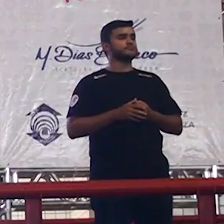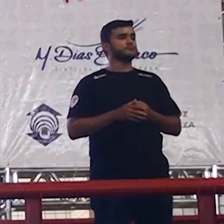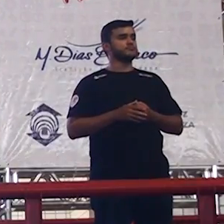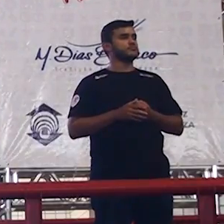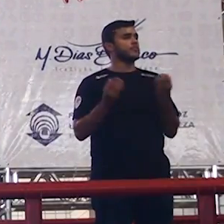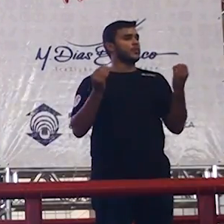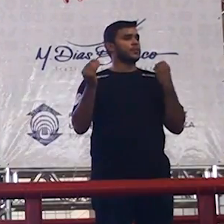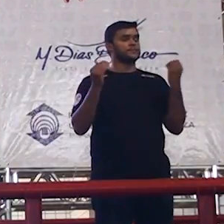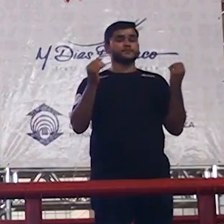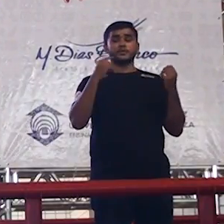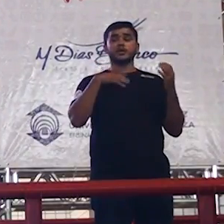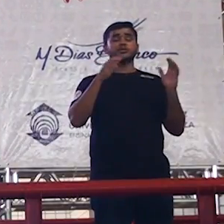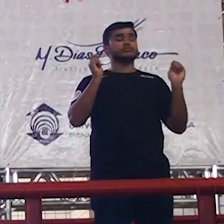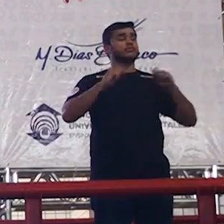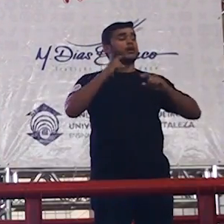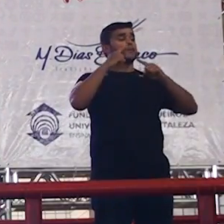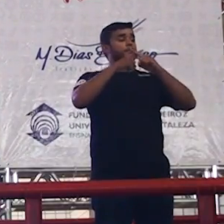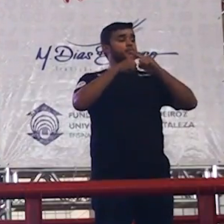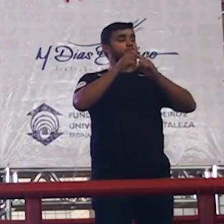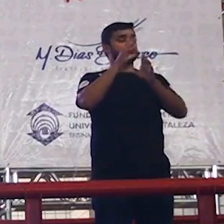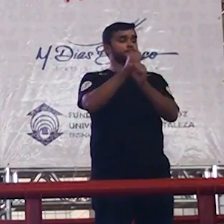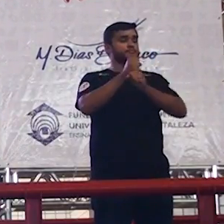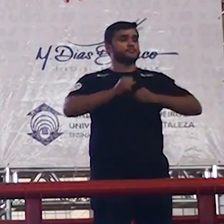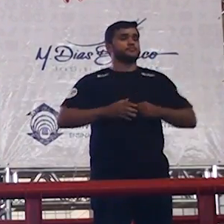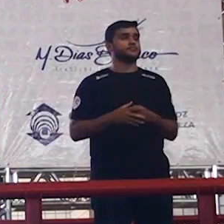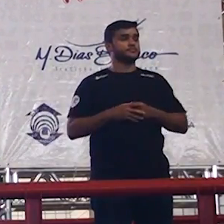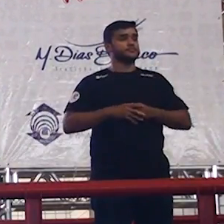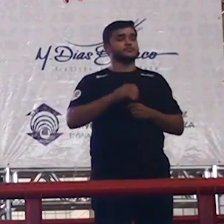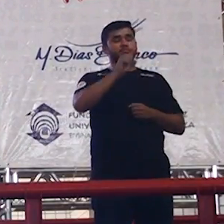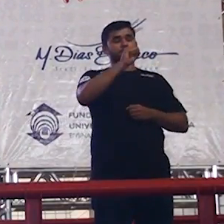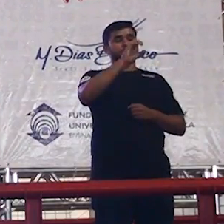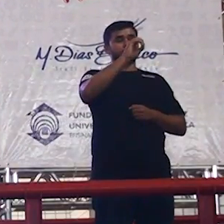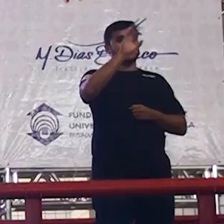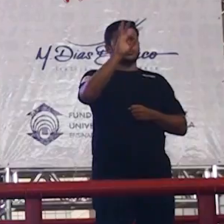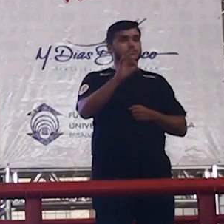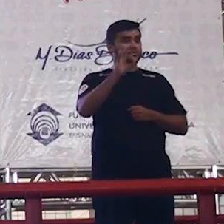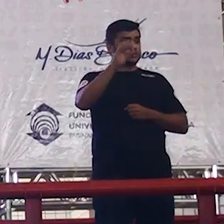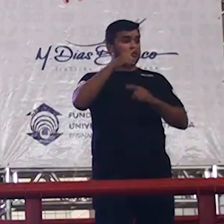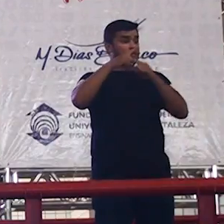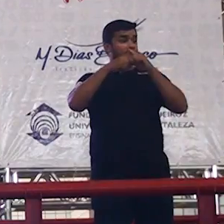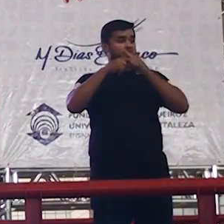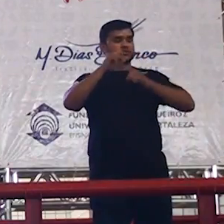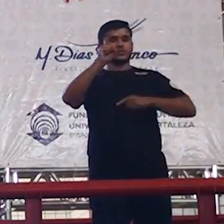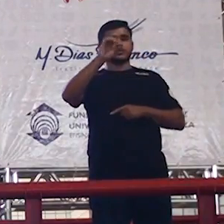você pode multiplicar, ó. Quanto é 80% vezes 80%?